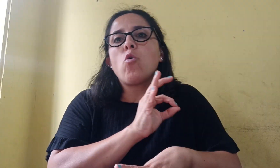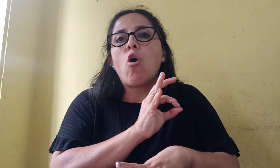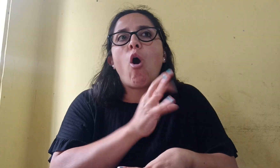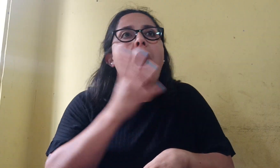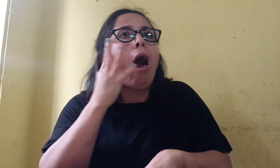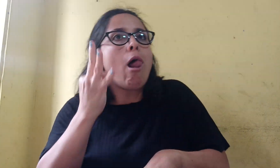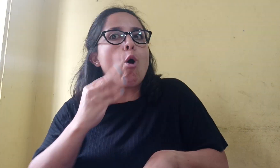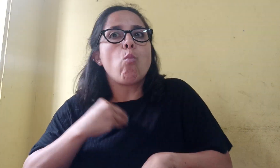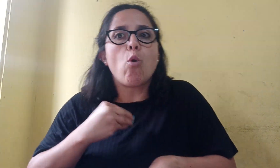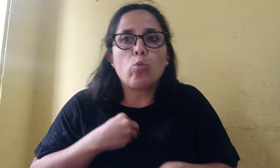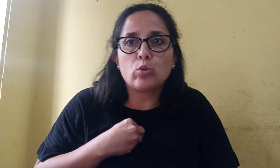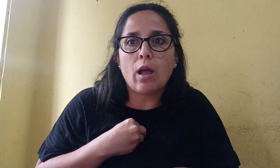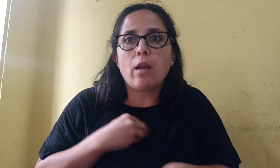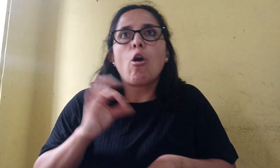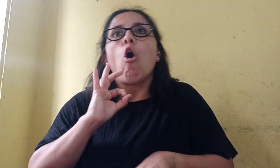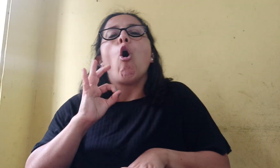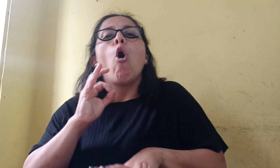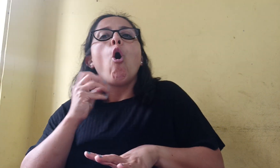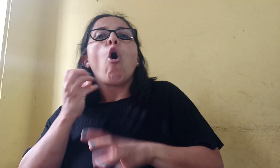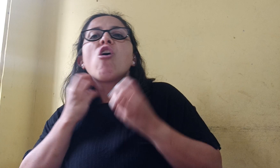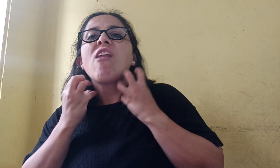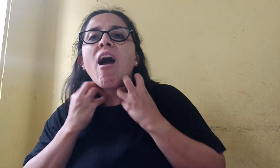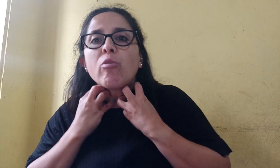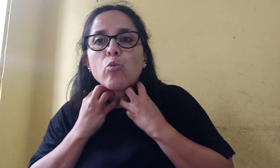voluntaria, una glándula, por ejemplo, si es una función involuntaria, ¿sí?